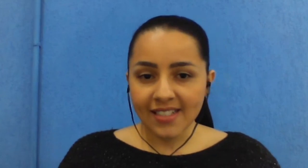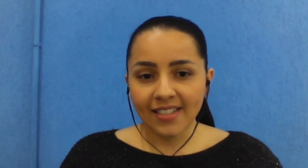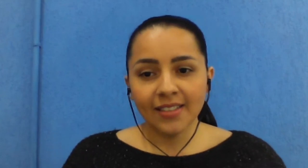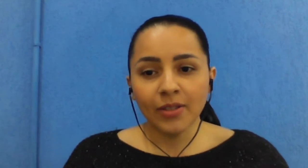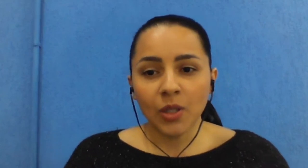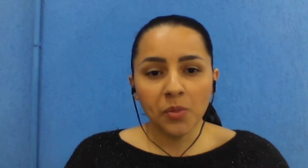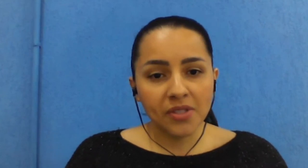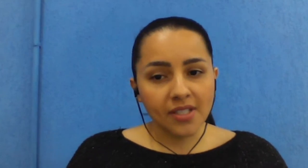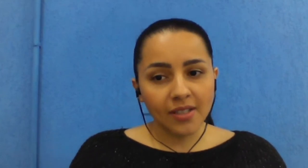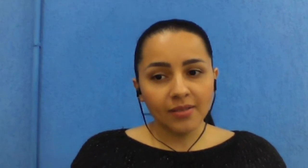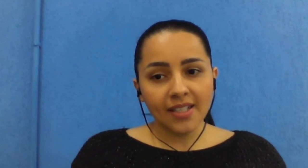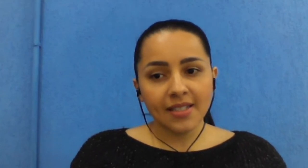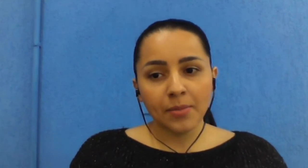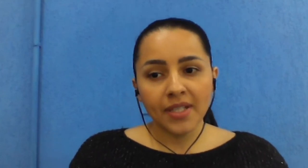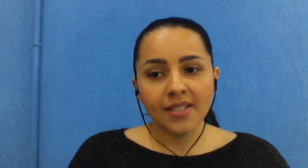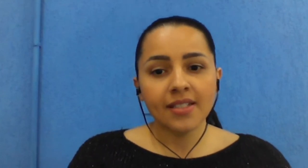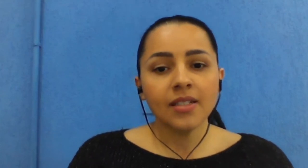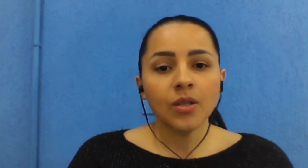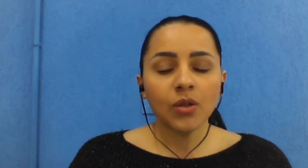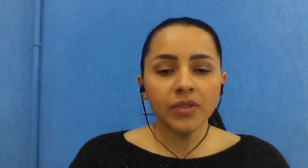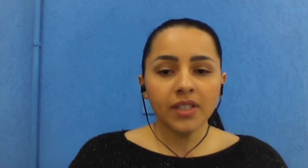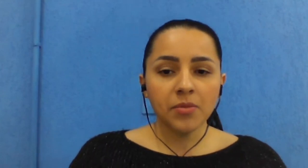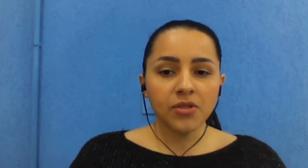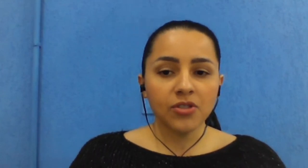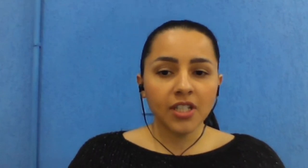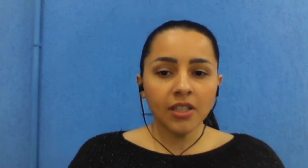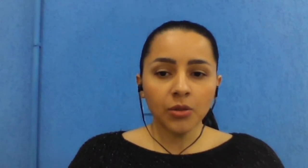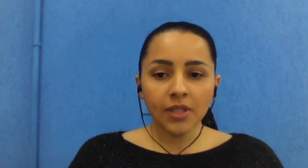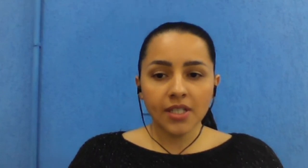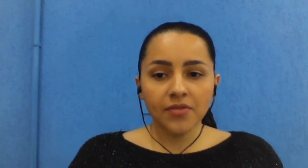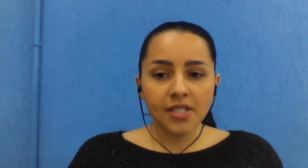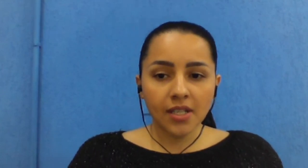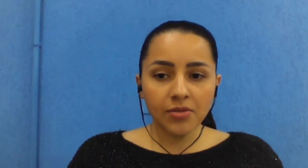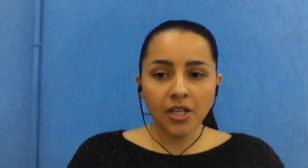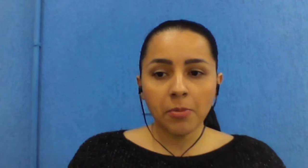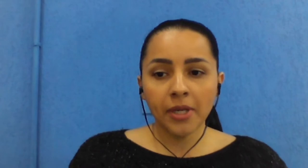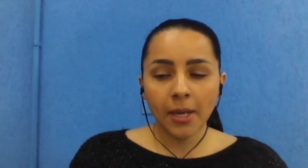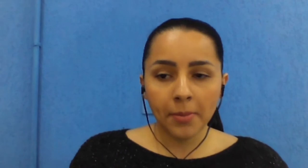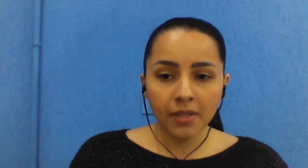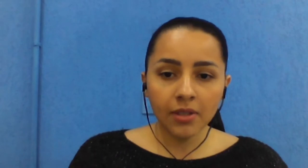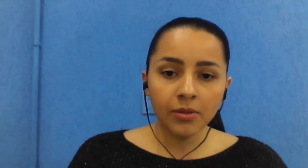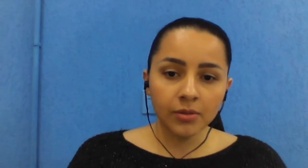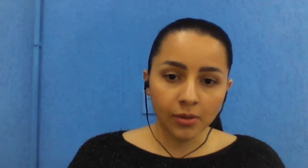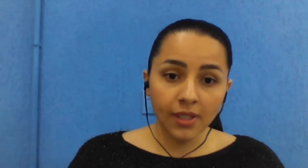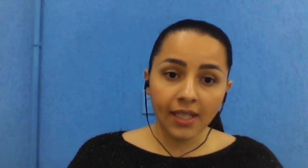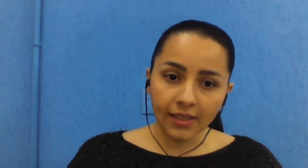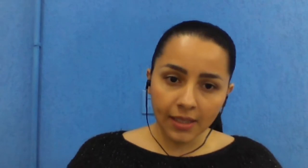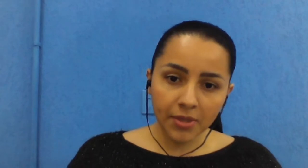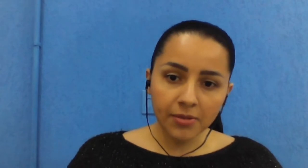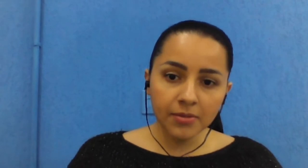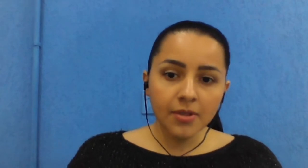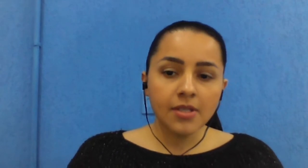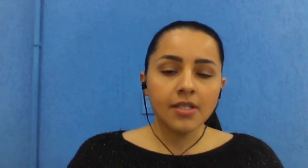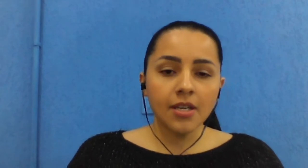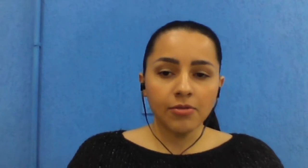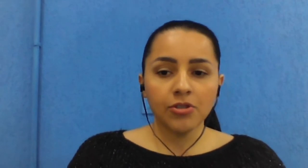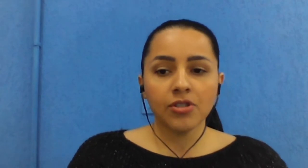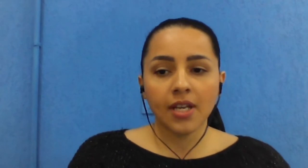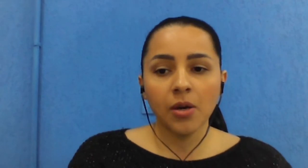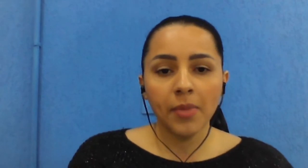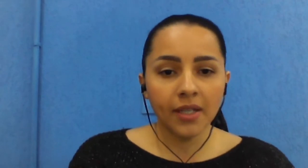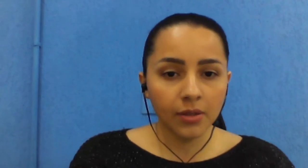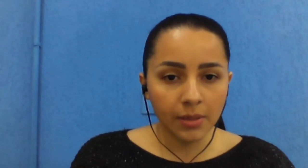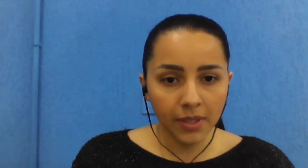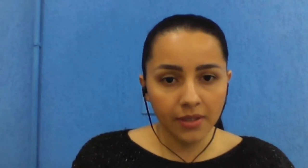E finalizando a composição desta mesa, convidamos o diretor da Divisão de Acompanhamento e Controle Acadêmico,